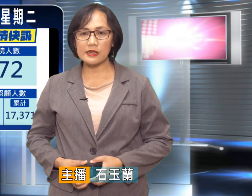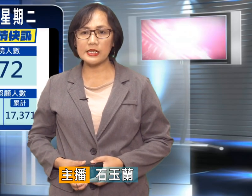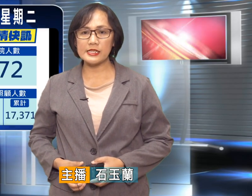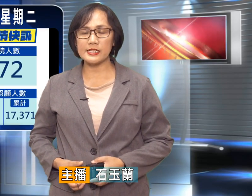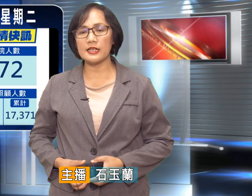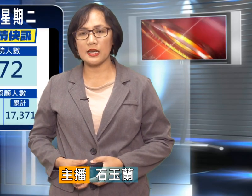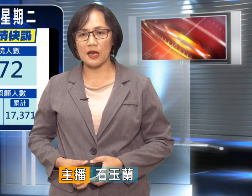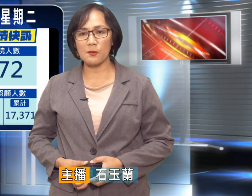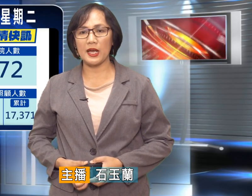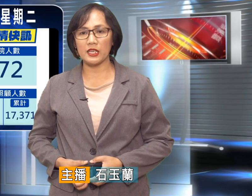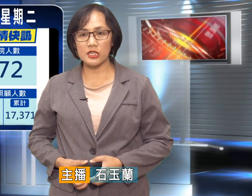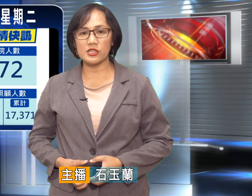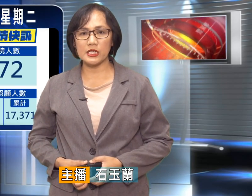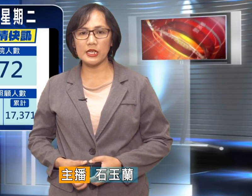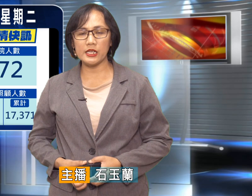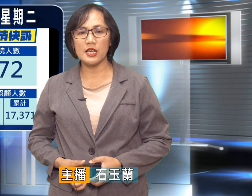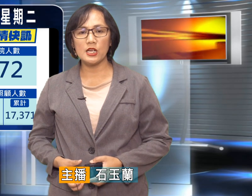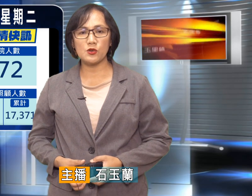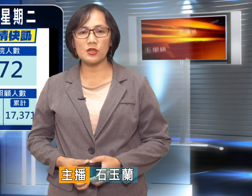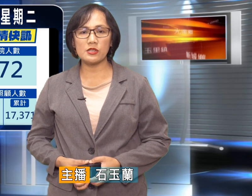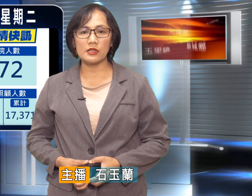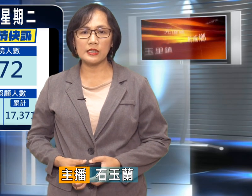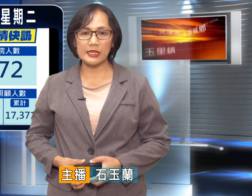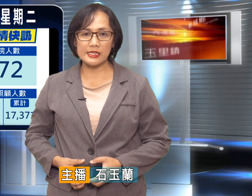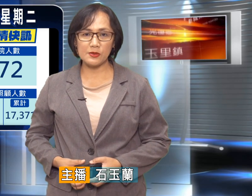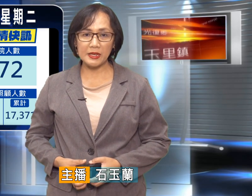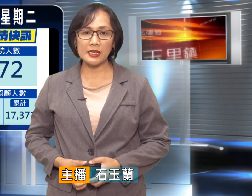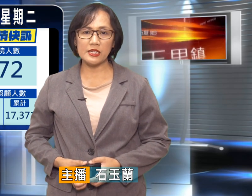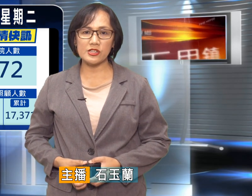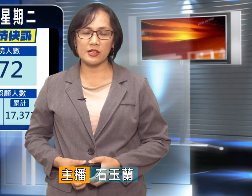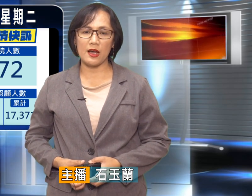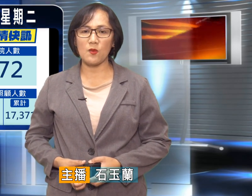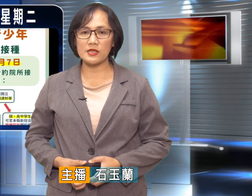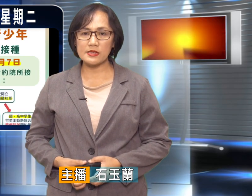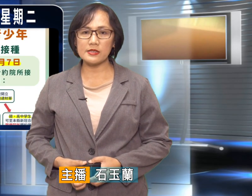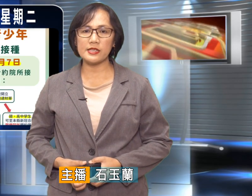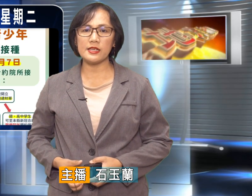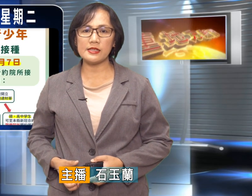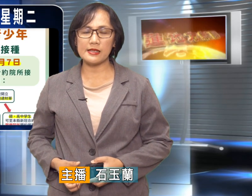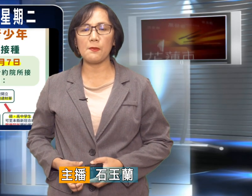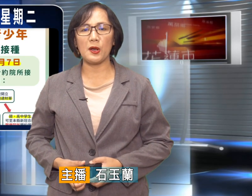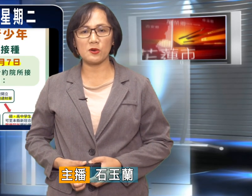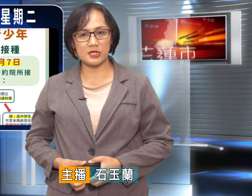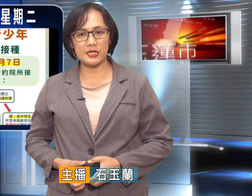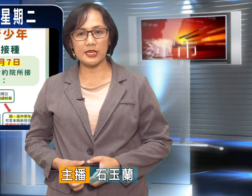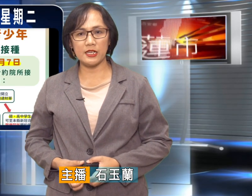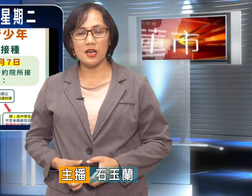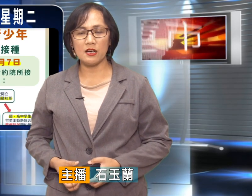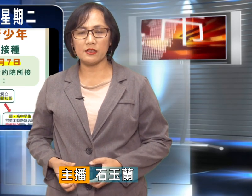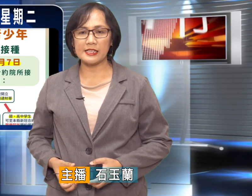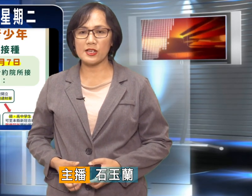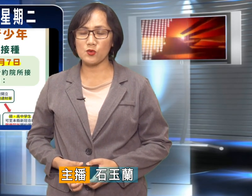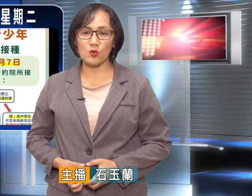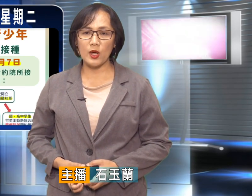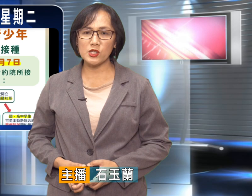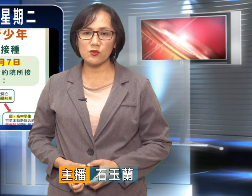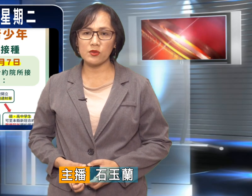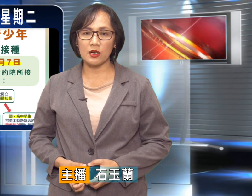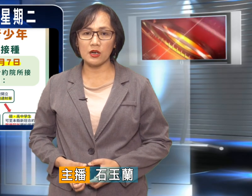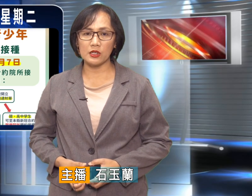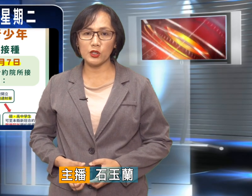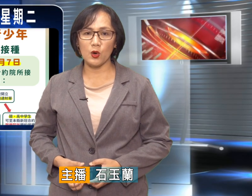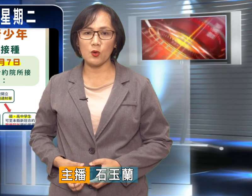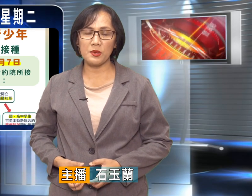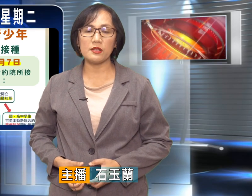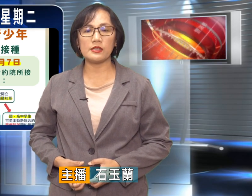新增1211例，确诊累计病例是24321例。而大家所关注